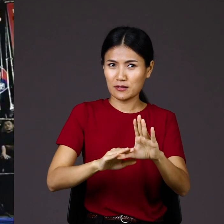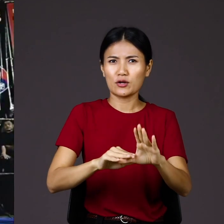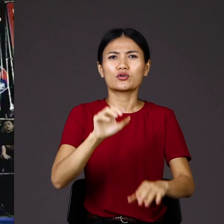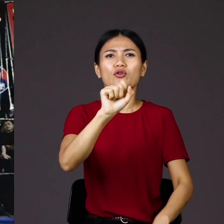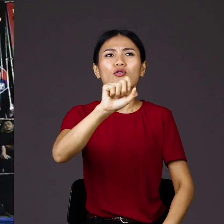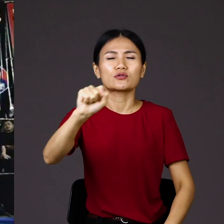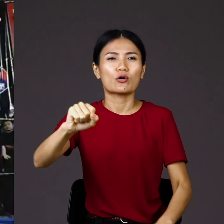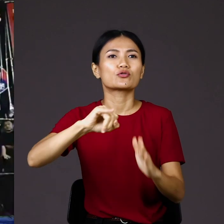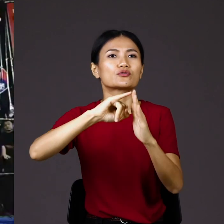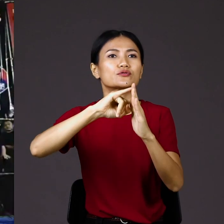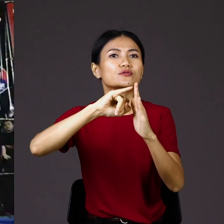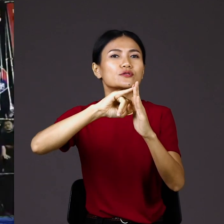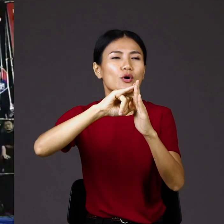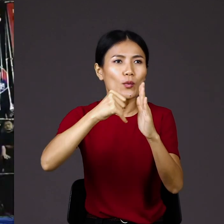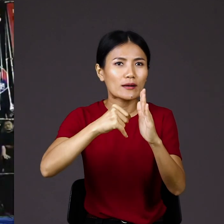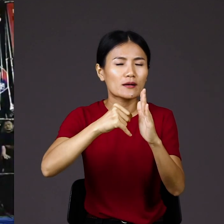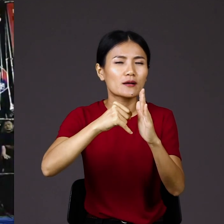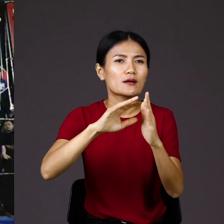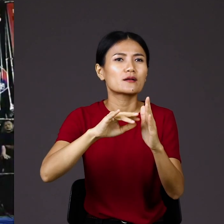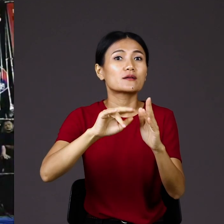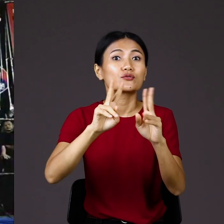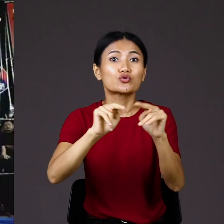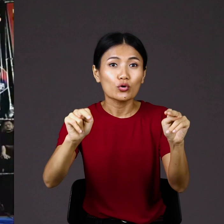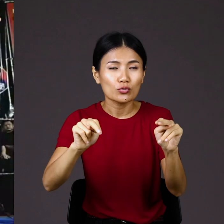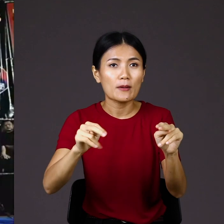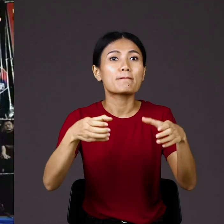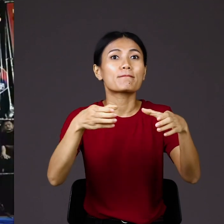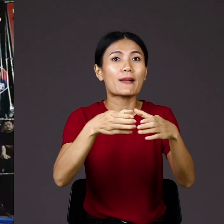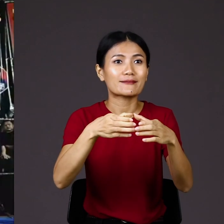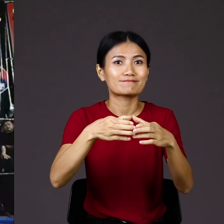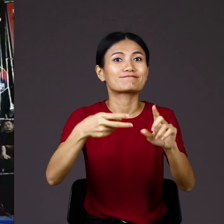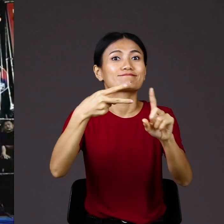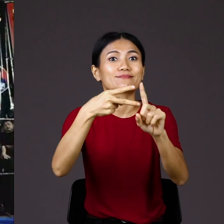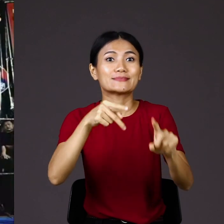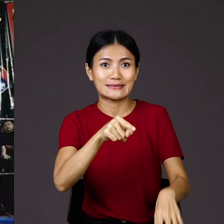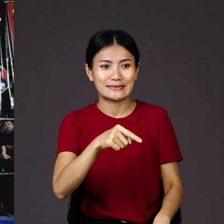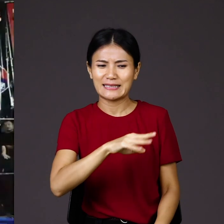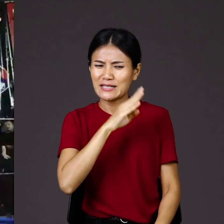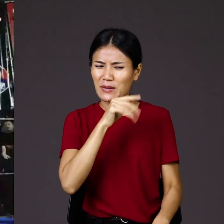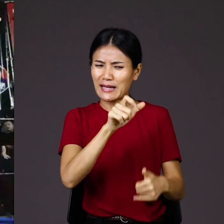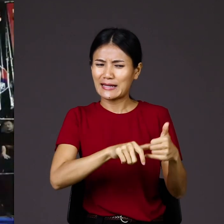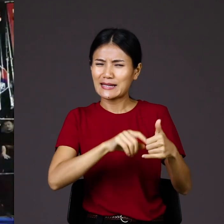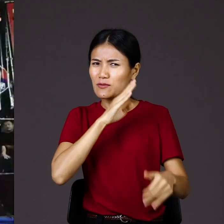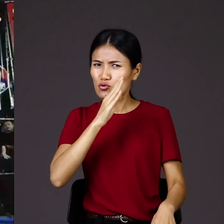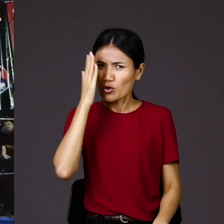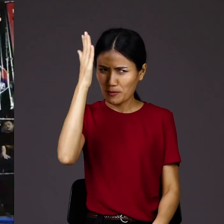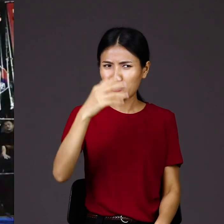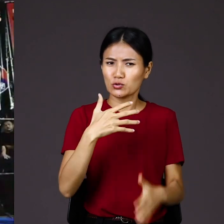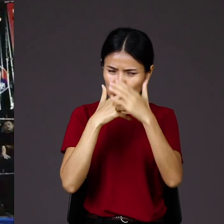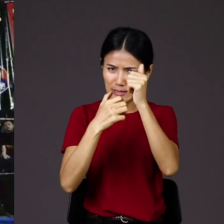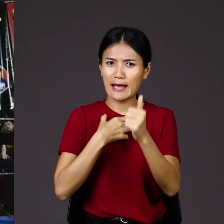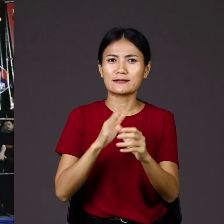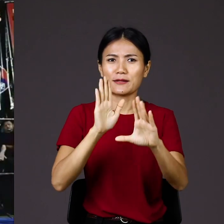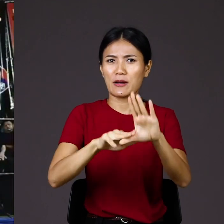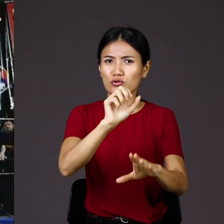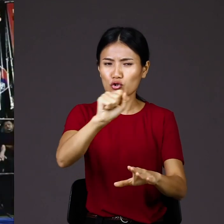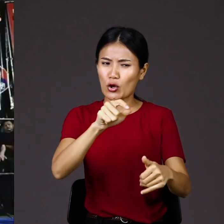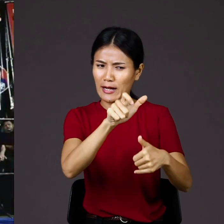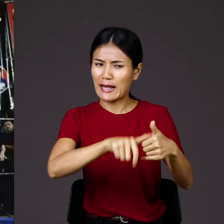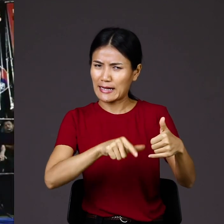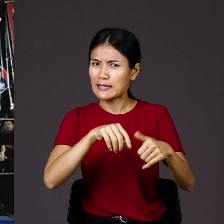ครับถ้าเขาคิดจะเดินหน้าเป็นส.ส.ต่อในสมัยหน้าผมเชื่อว่าก็มีโอกาสได้เป็นผู้แ